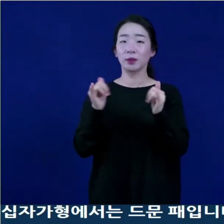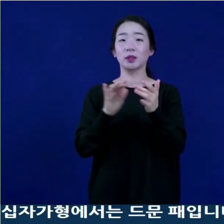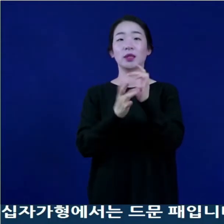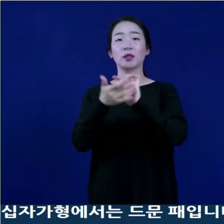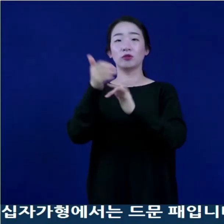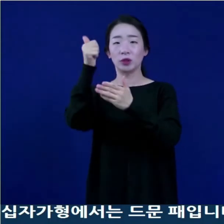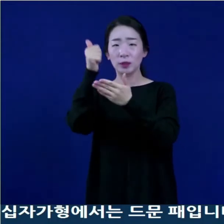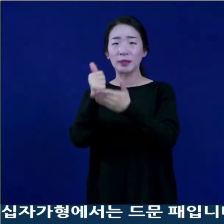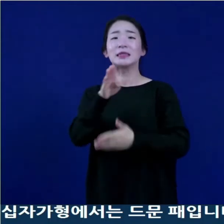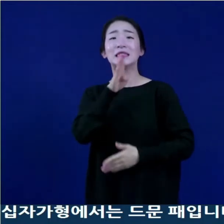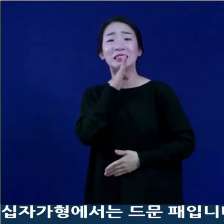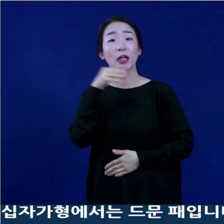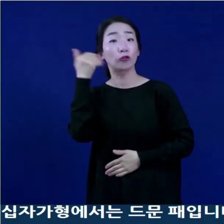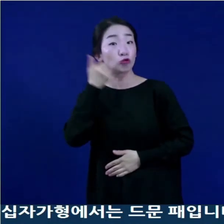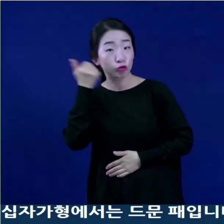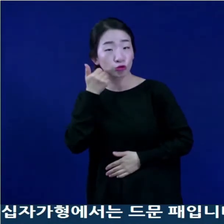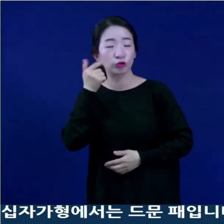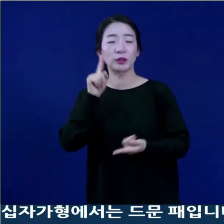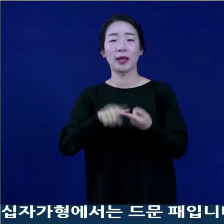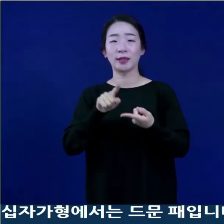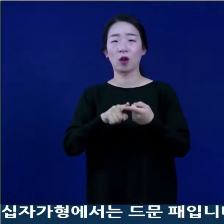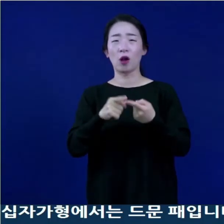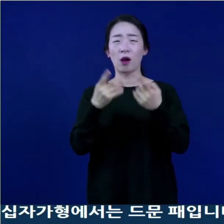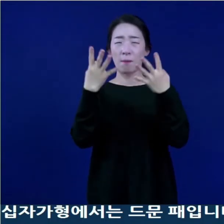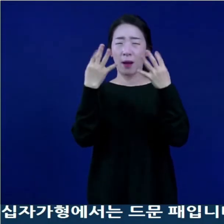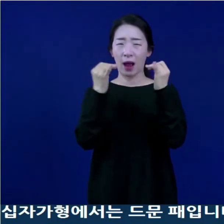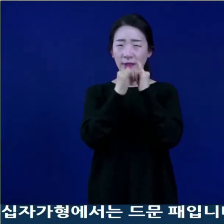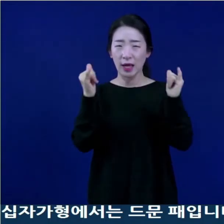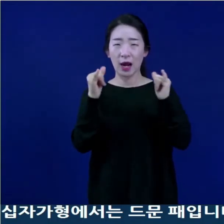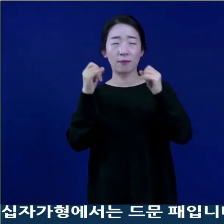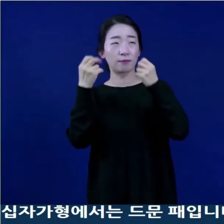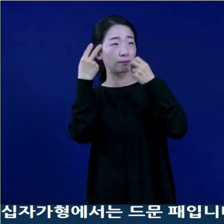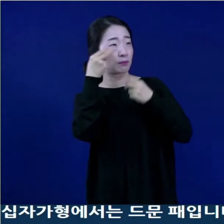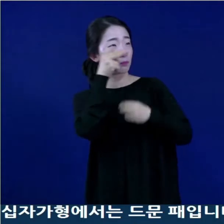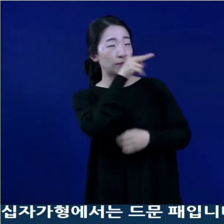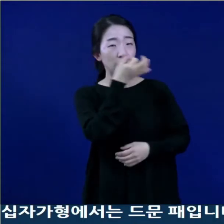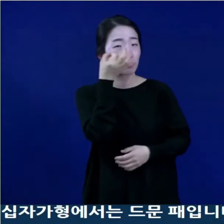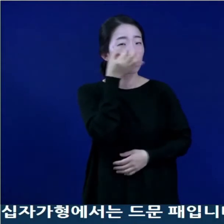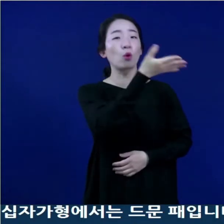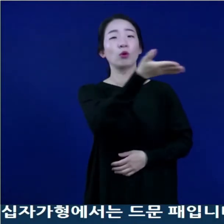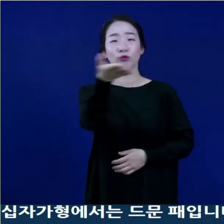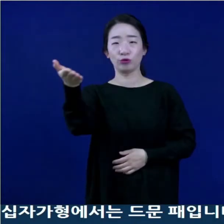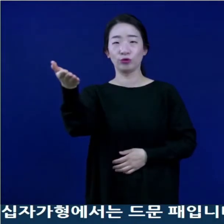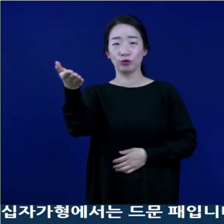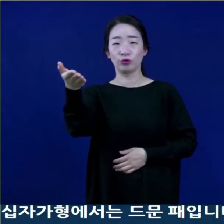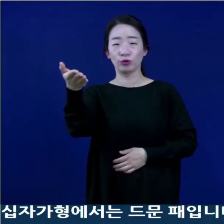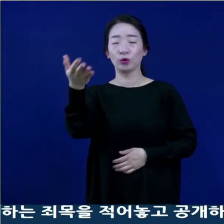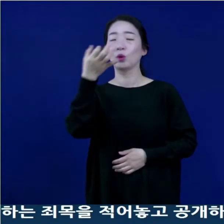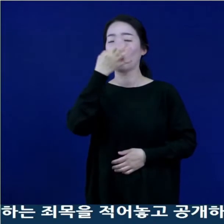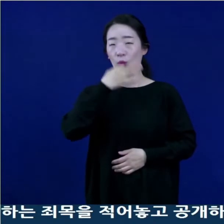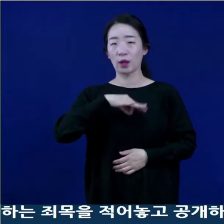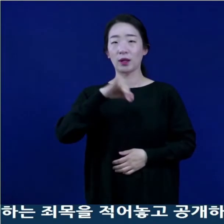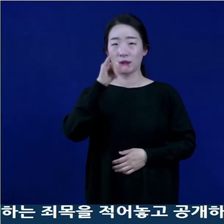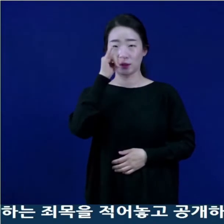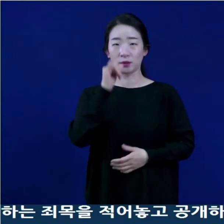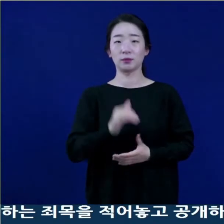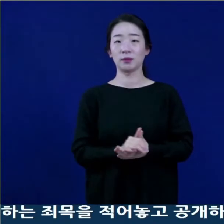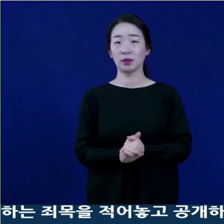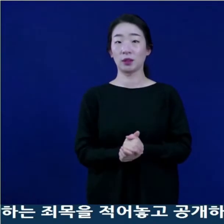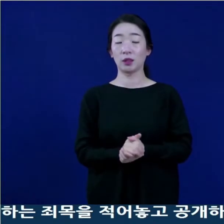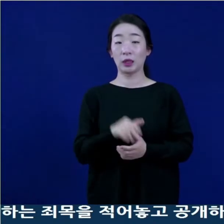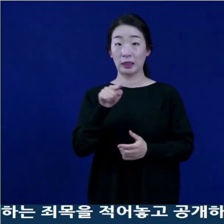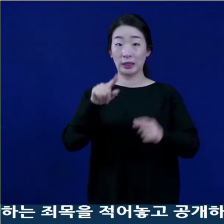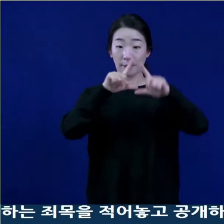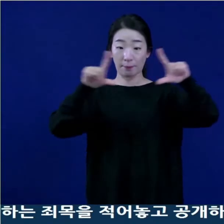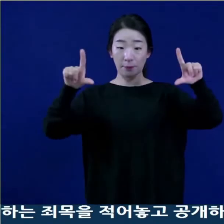진짜 누구셨는지를 많은 사람들에게 선포하는 효과가 일어난 것이죠. 오늘 이 패가